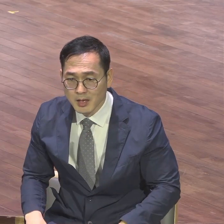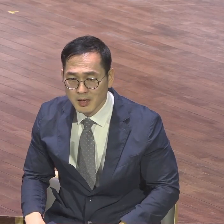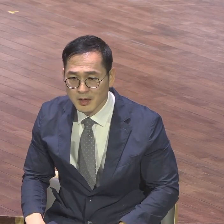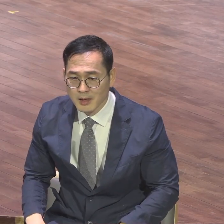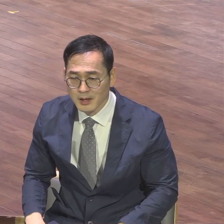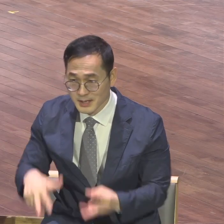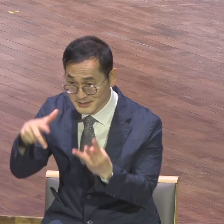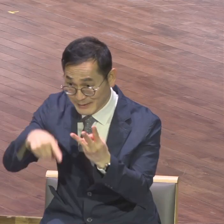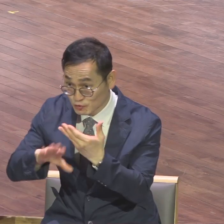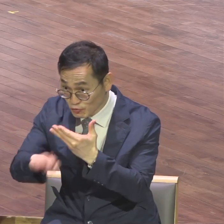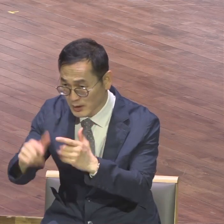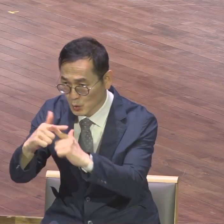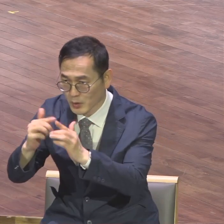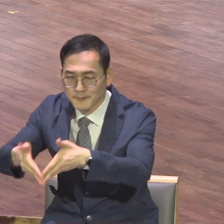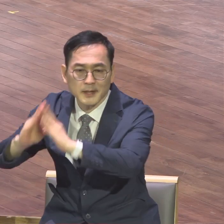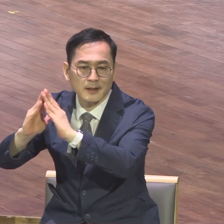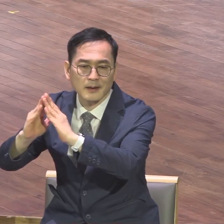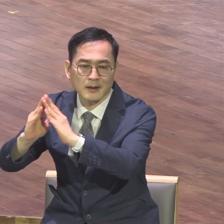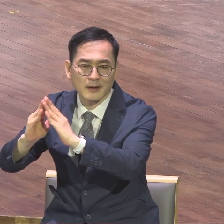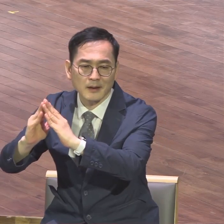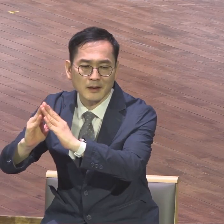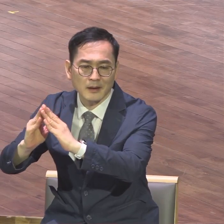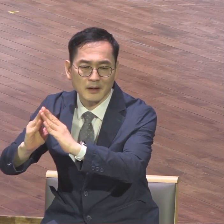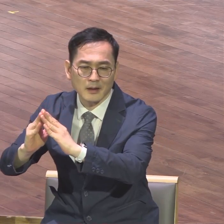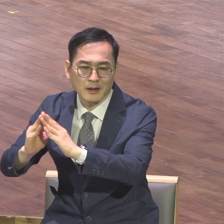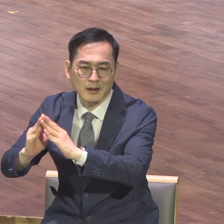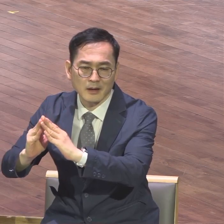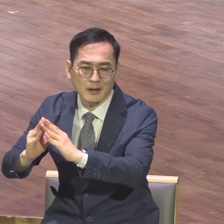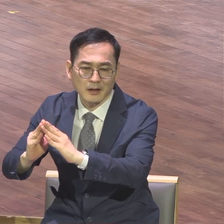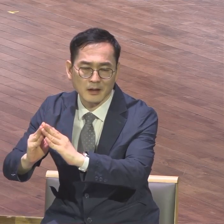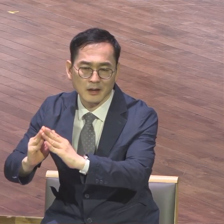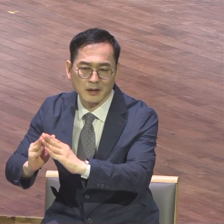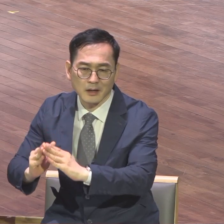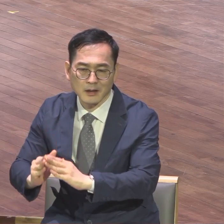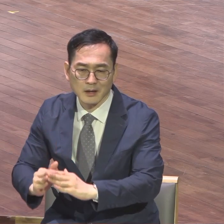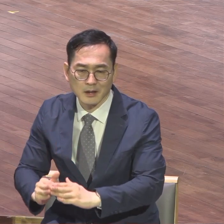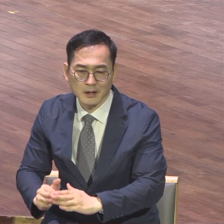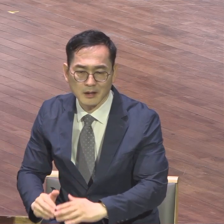세웠다니까요. 그 황무지에다가 3주 만에. 그런데